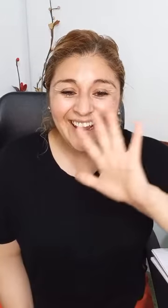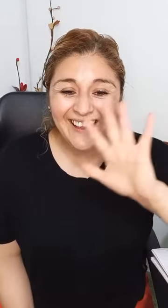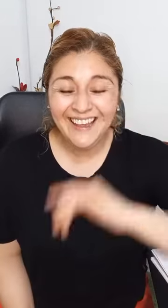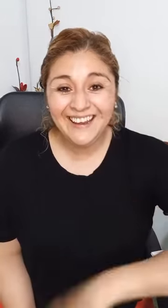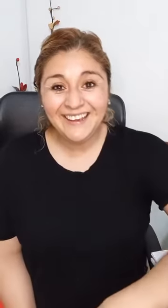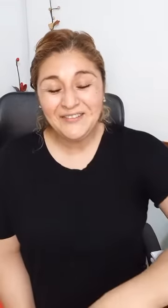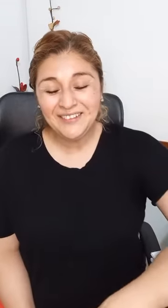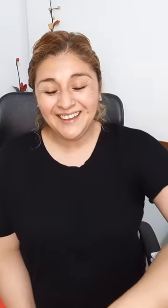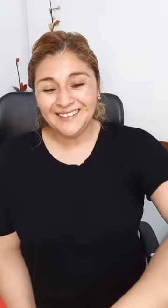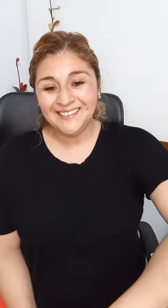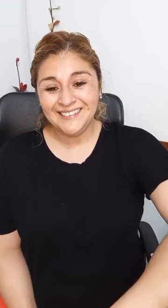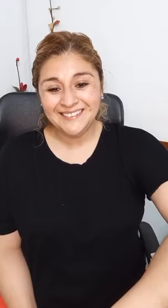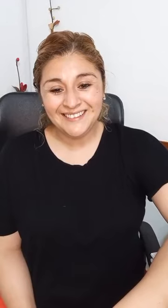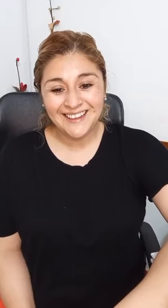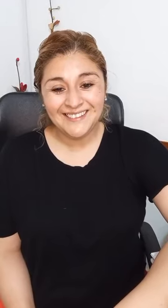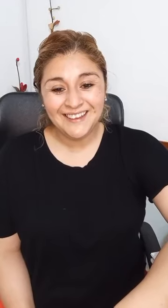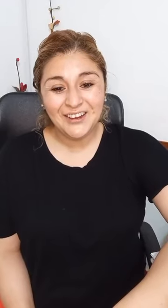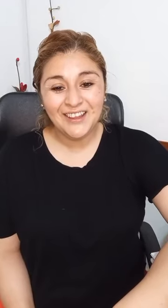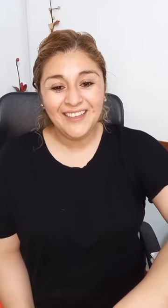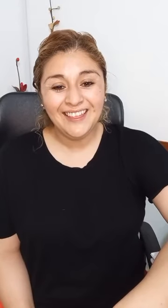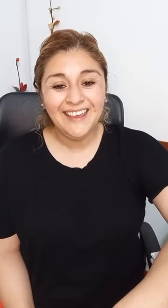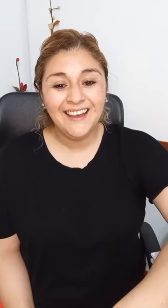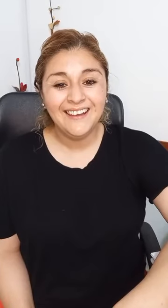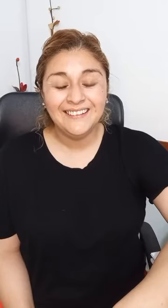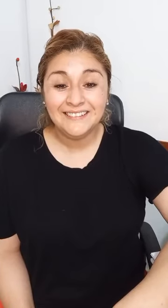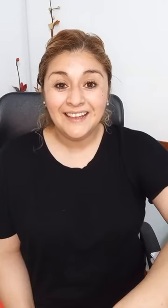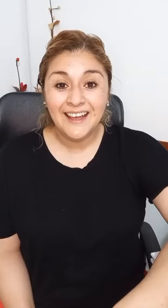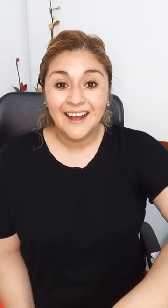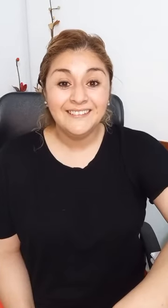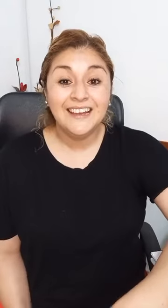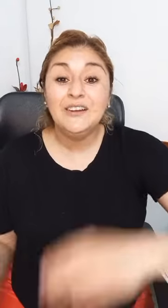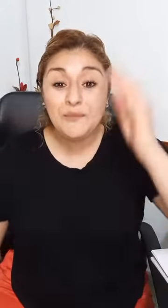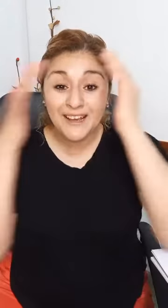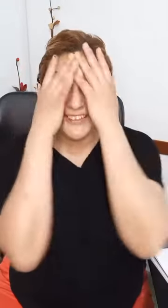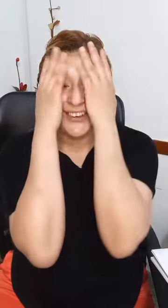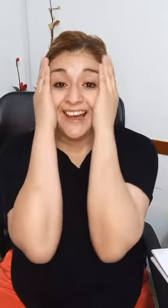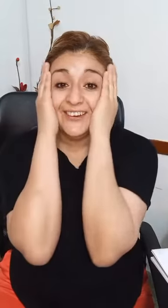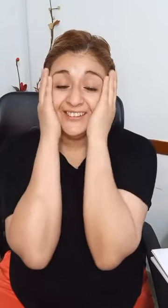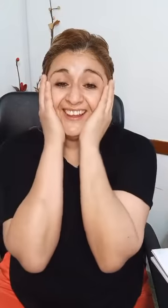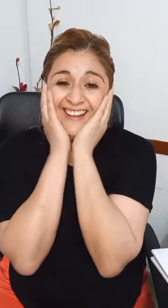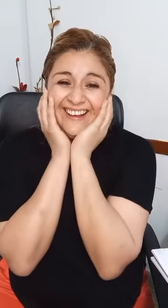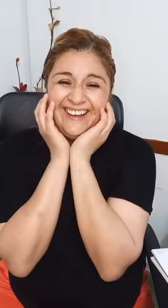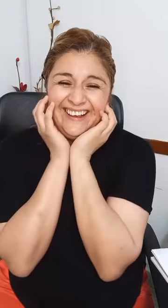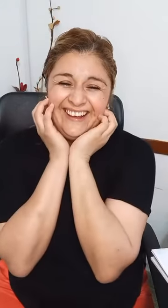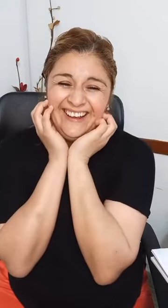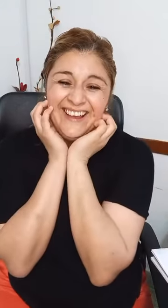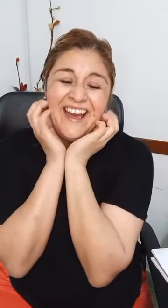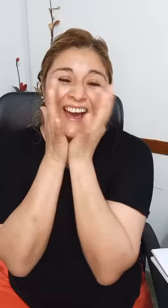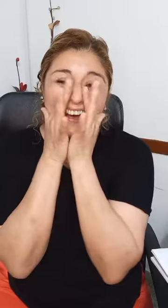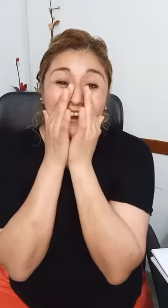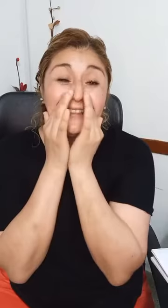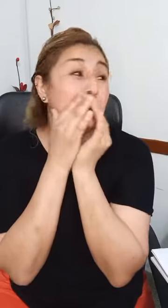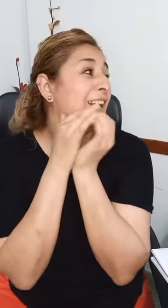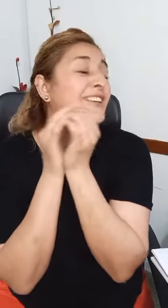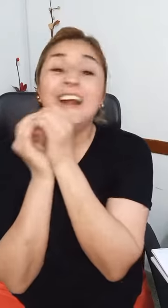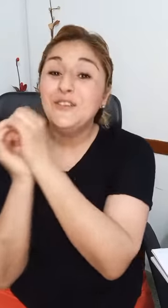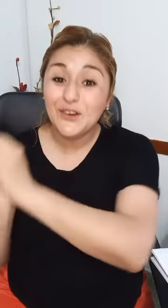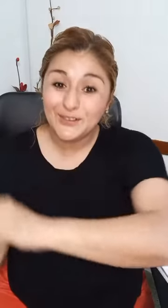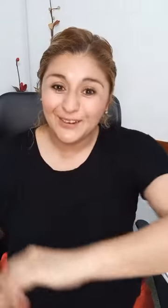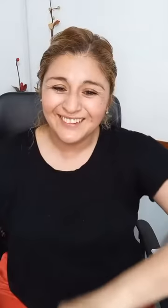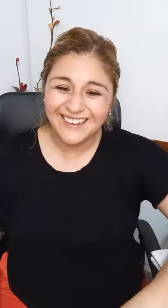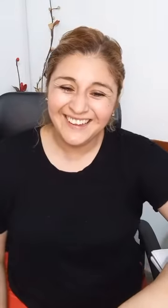Hola, Jere. ¿Cómo estás? Señor, te bendiga. ¿Hace calor por aquellos lados? Acá está un